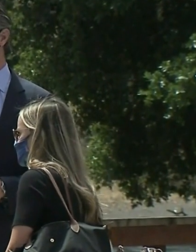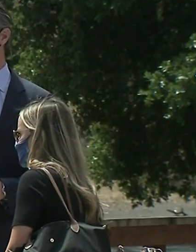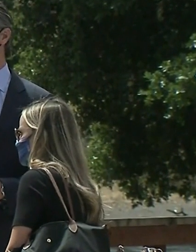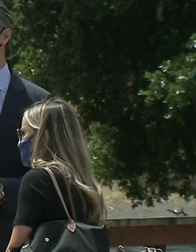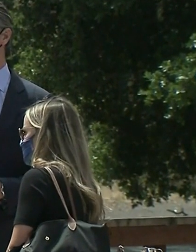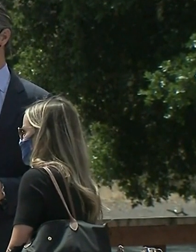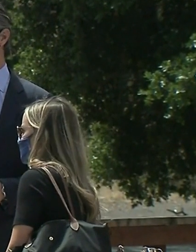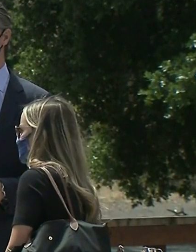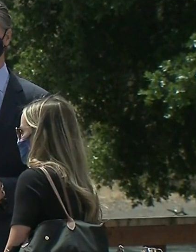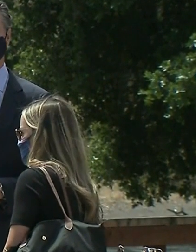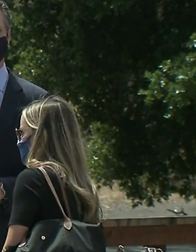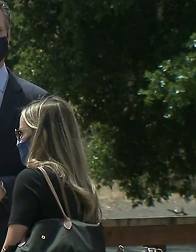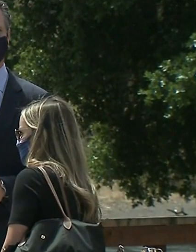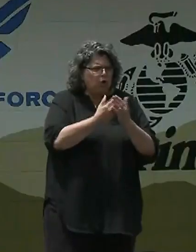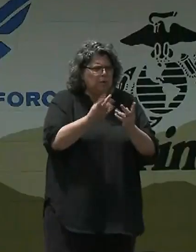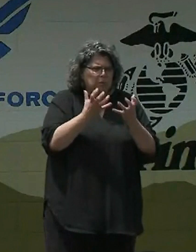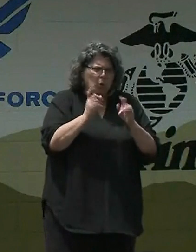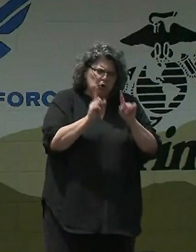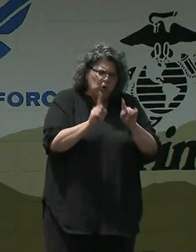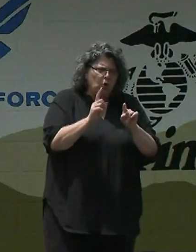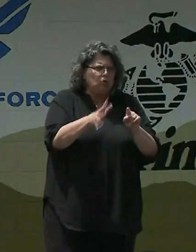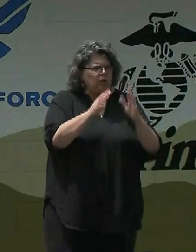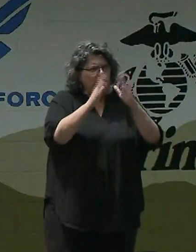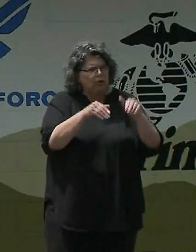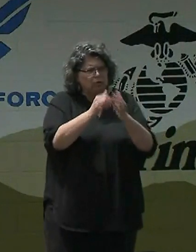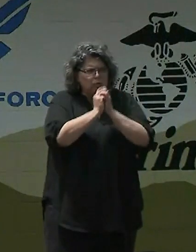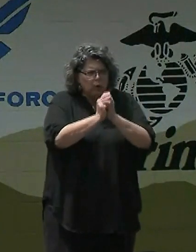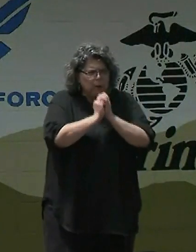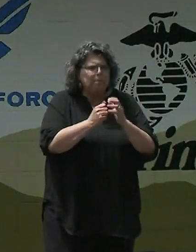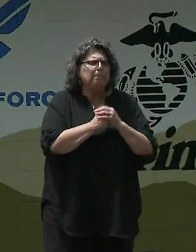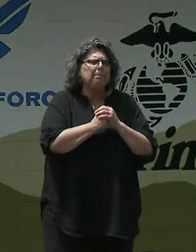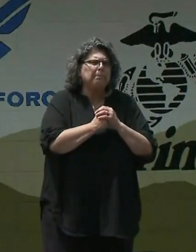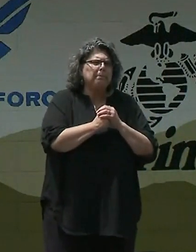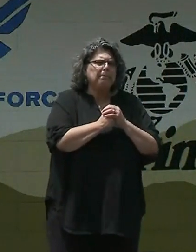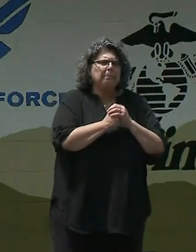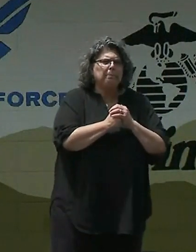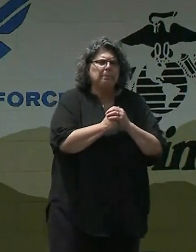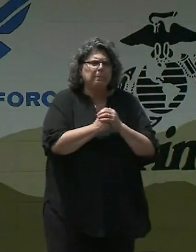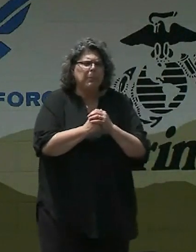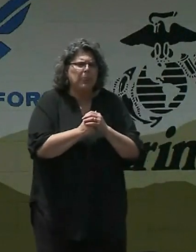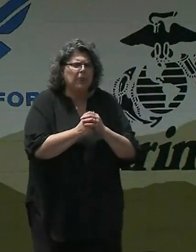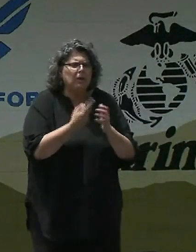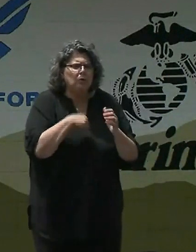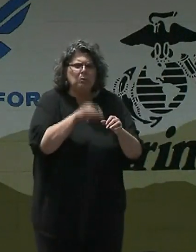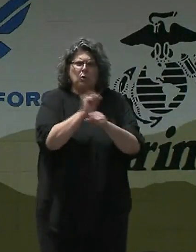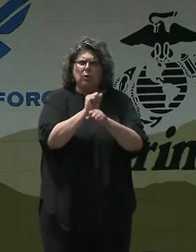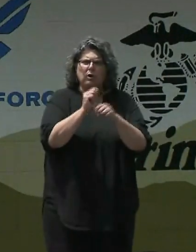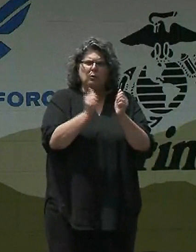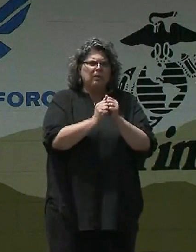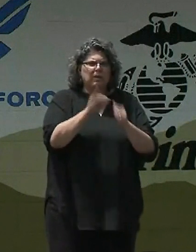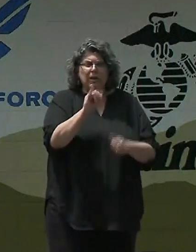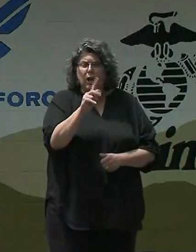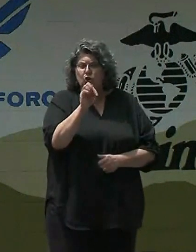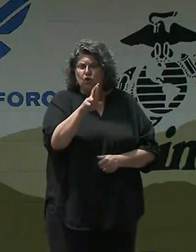culte d'autres l'ont fait d'autres encore ont simplement réduit la taille des rassemblements le gouverneur démocrate de l'état de californie lui